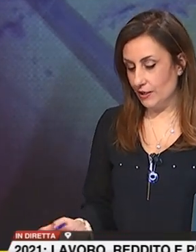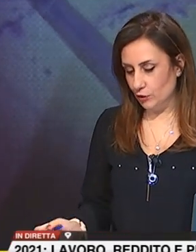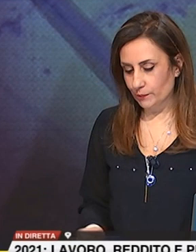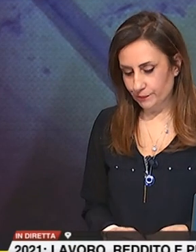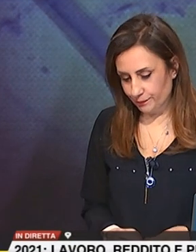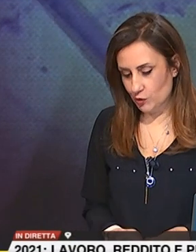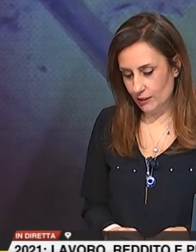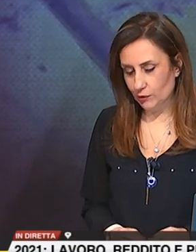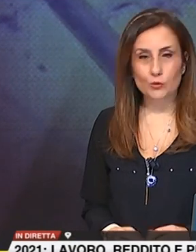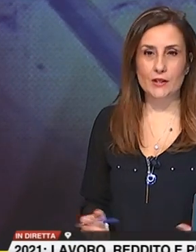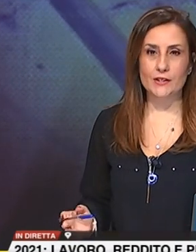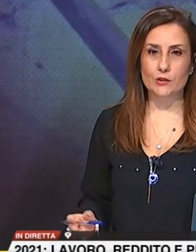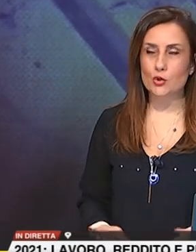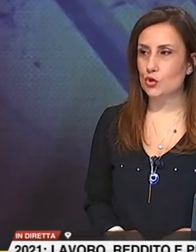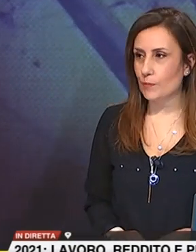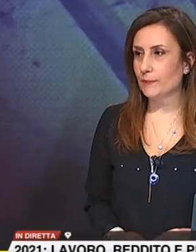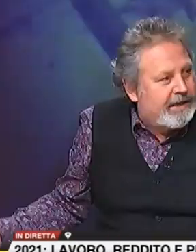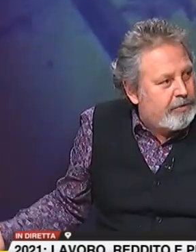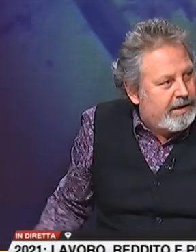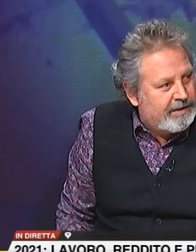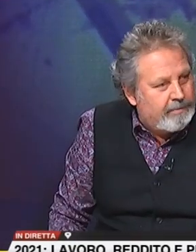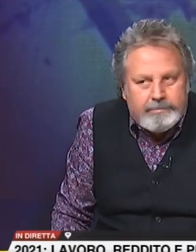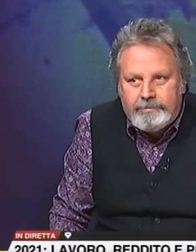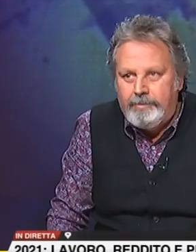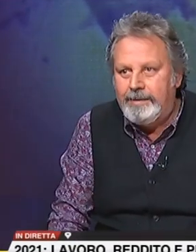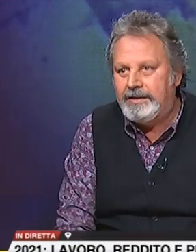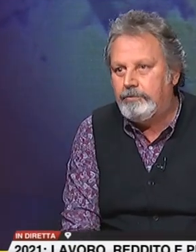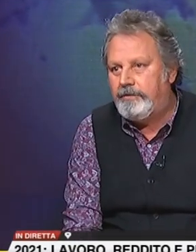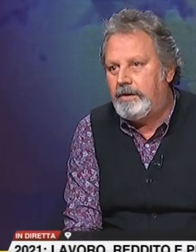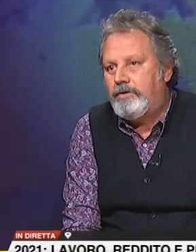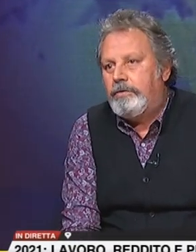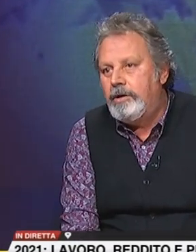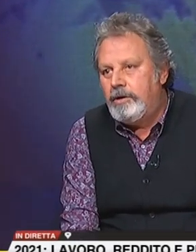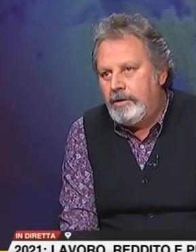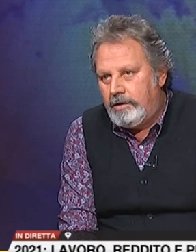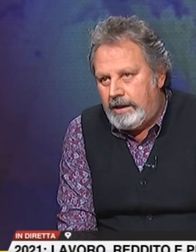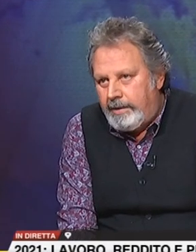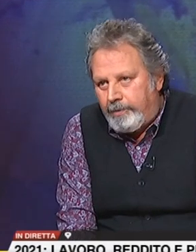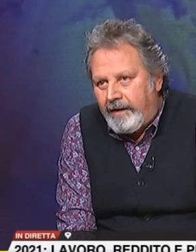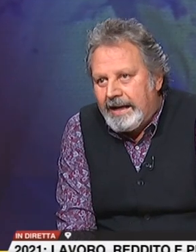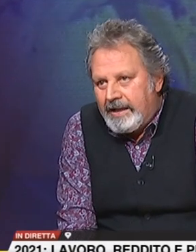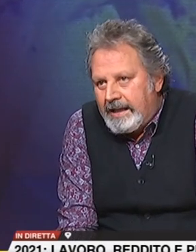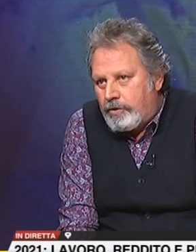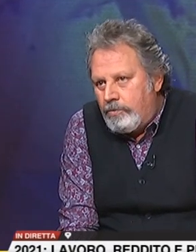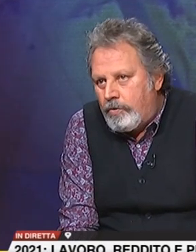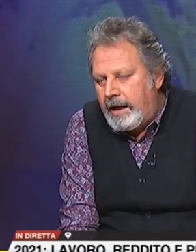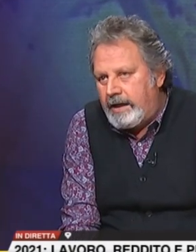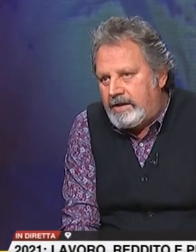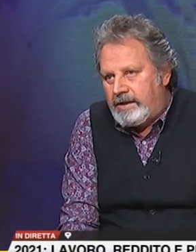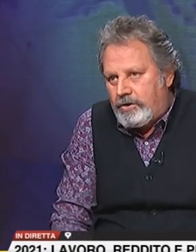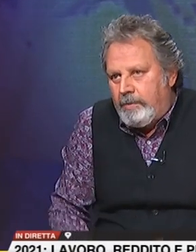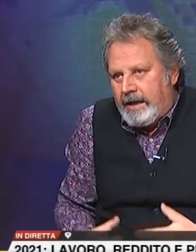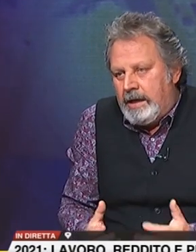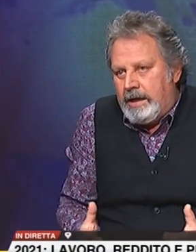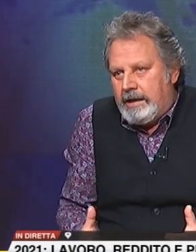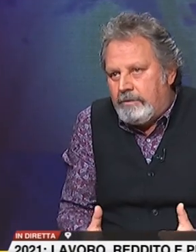così, certo, non ha diritto, punto. Certo, non la ha deve, diritto, la deve mantenere come l'ha mantenuta fino adesso. Ovviamente riusciamo a capire comunque, insomma, le